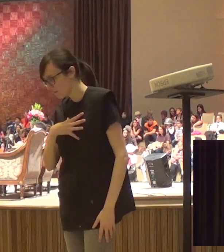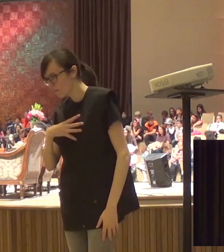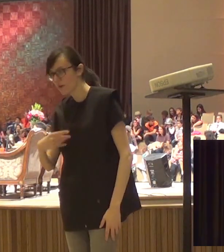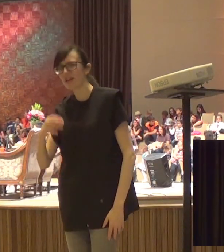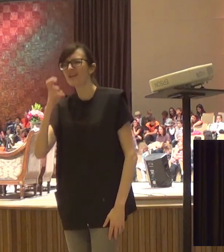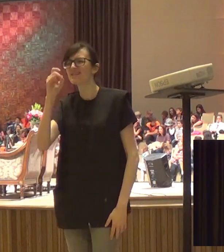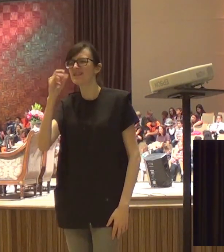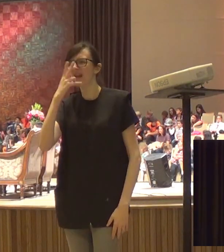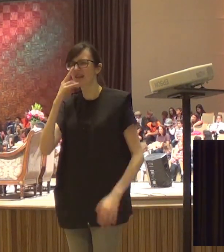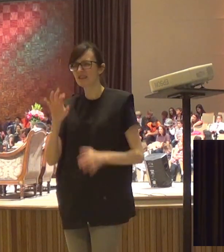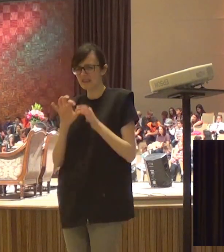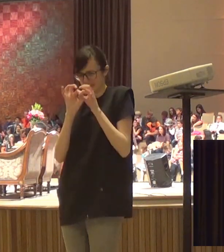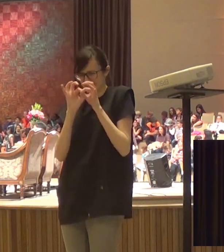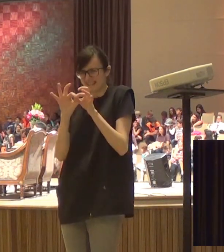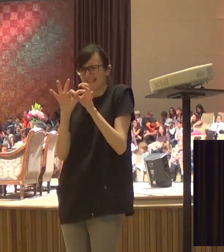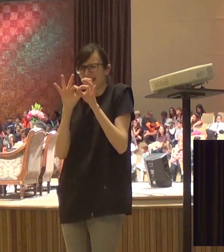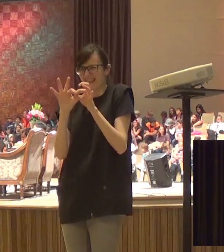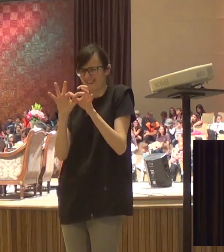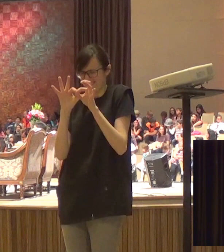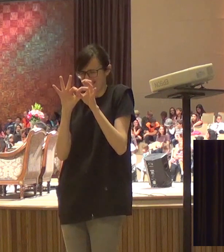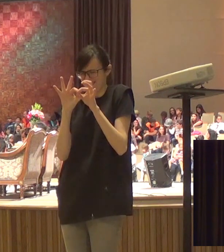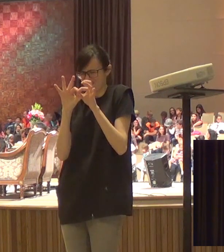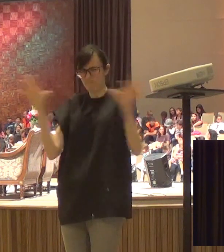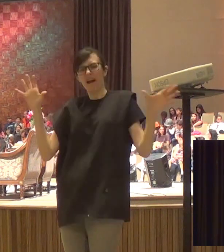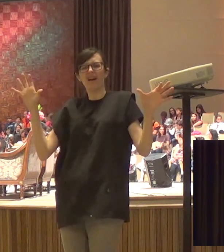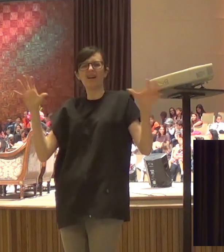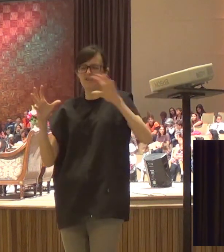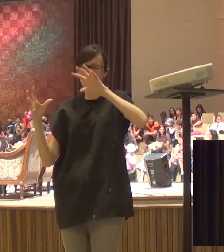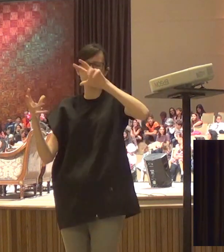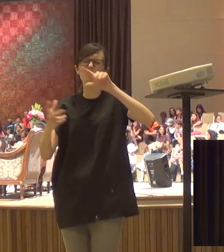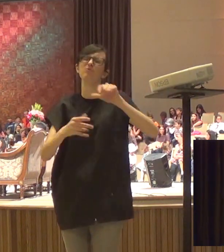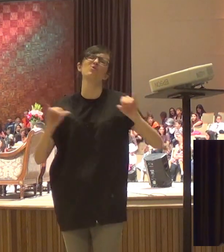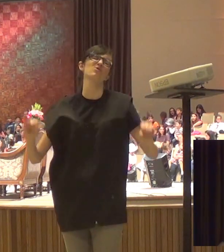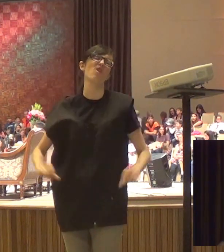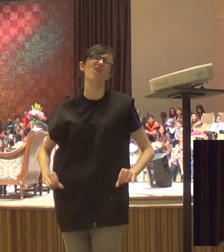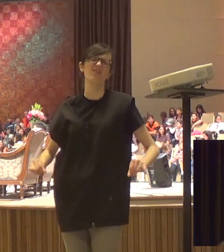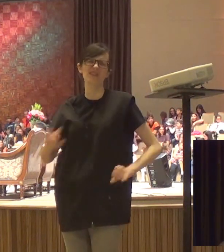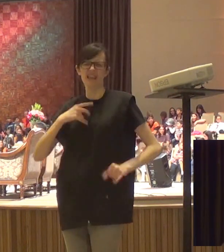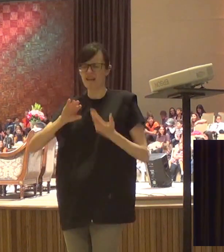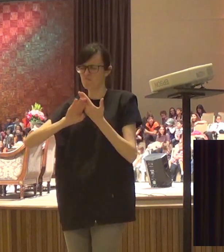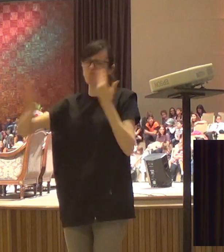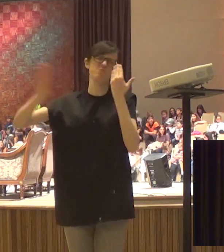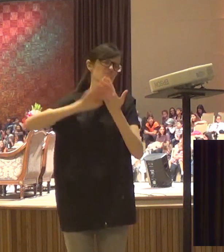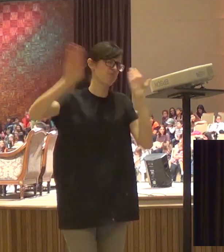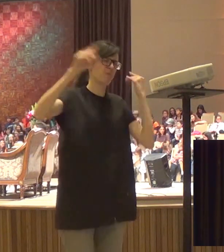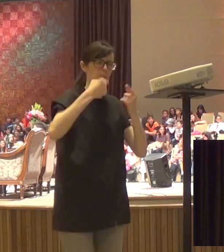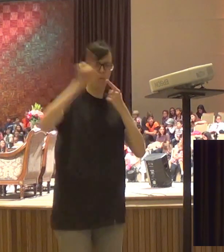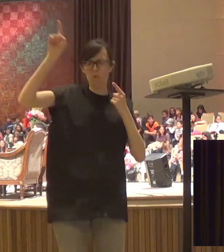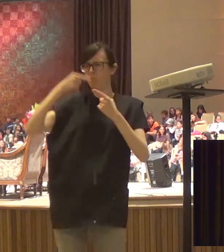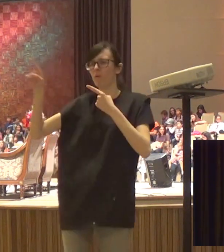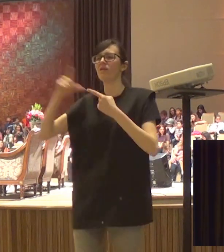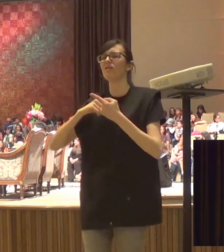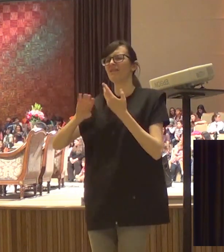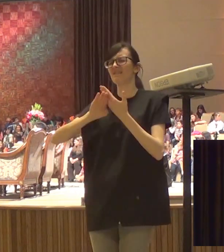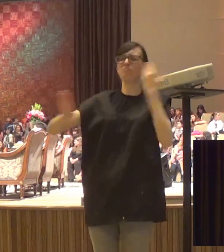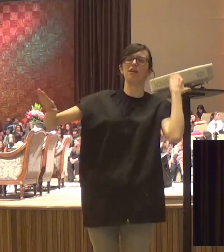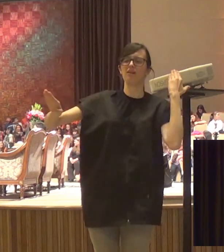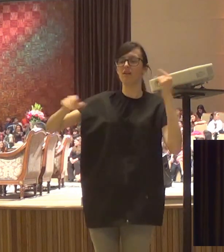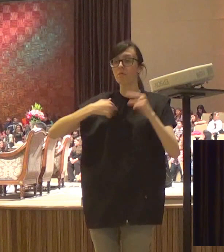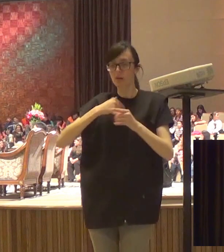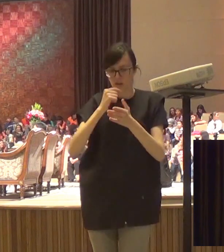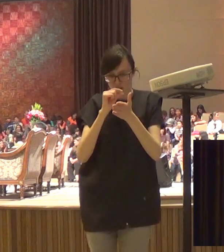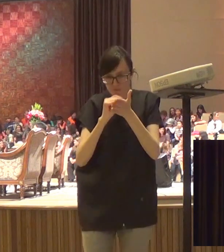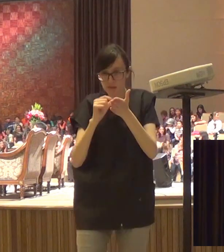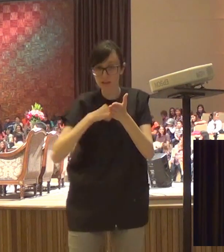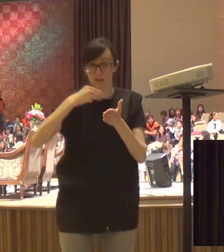o coração de pais e filhos não se encontram, o mundo inteiro sofre. O mundo inteiro sofre.